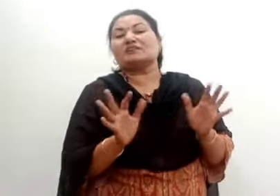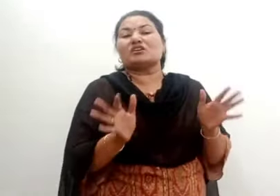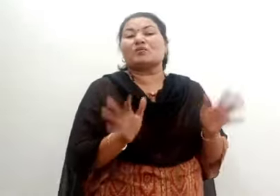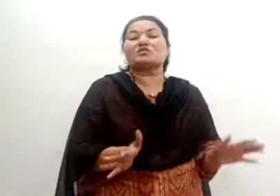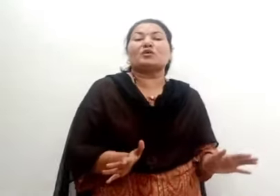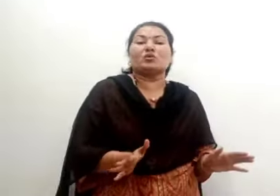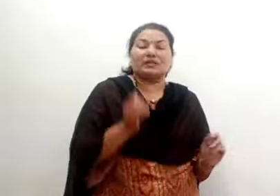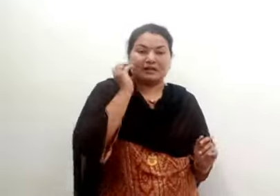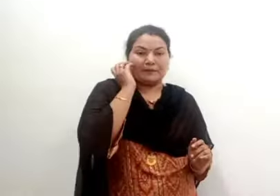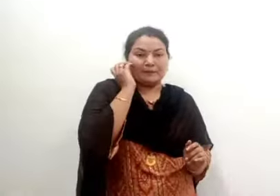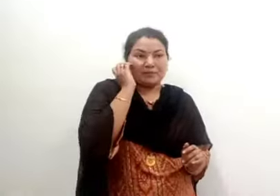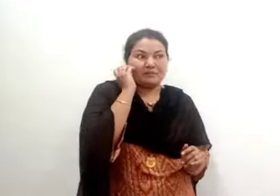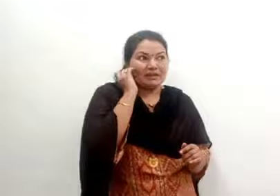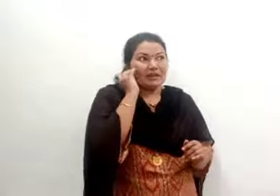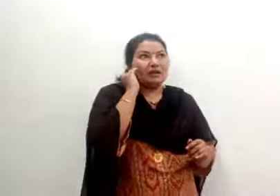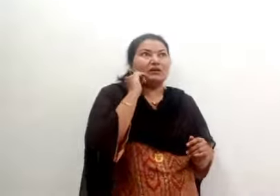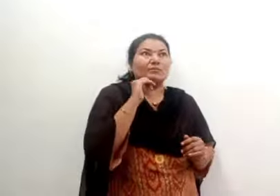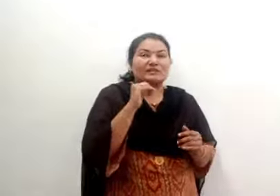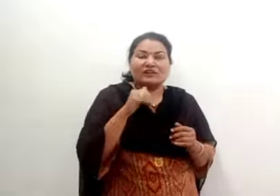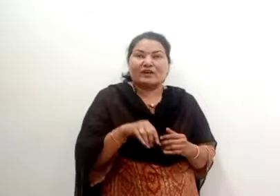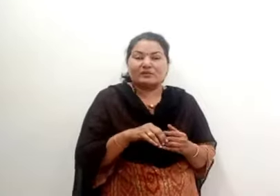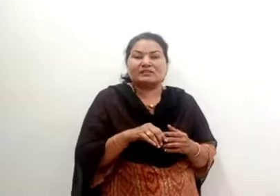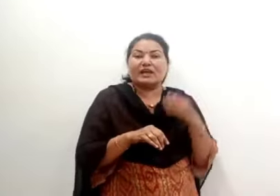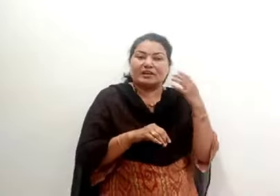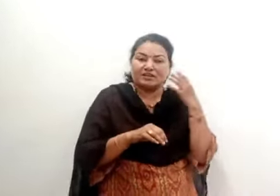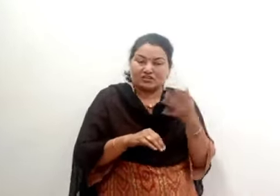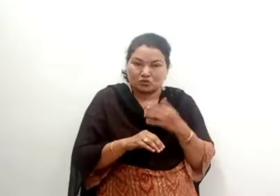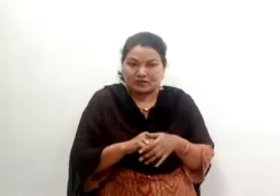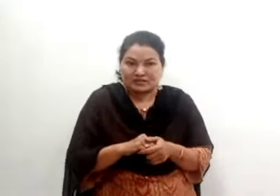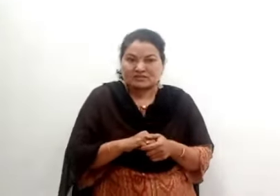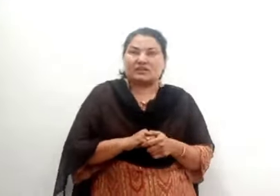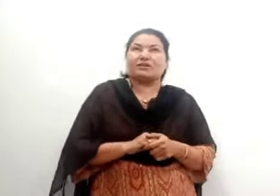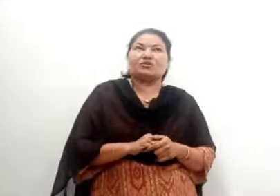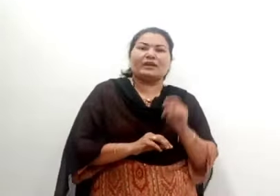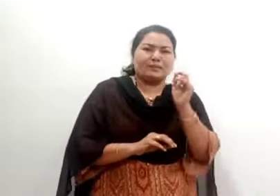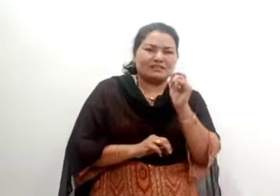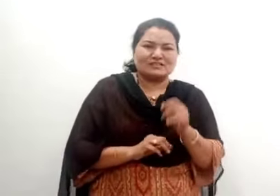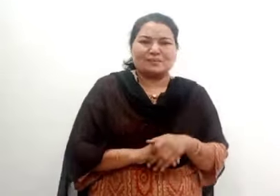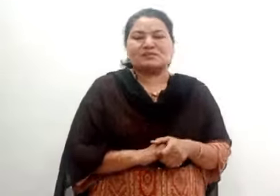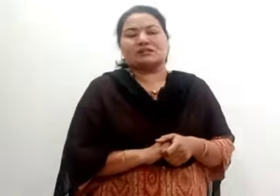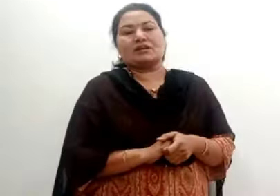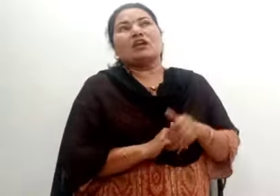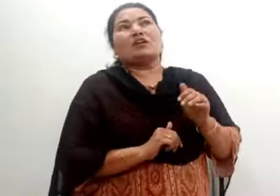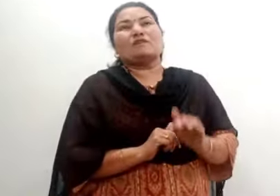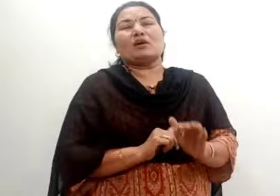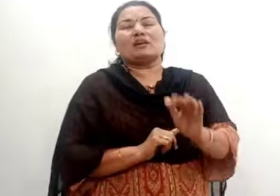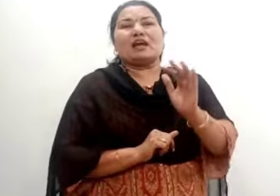सगळं पॉसिबल होत नाही. म्हणजे मसल फायबर्सला एनर्जीची खूप गरज असते. तुम्हाला एक बेस्ट एक्झाम्पल सांगते. इफ यू आर